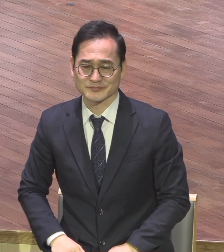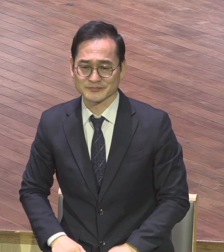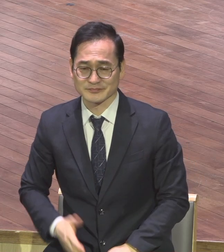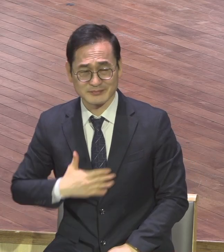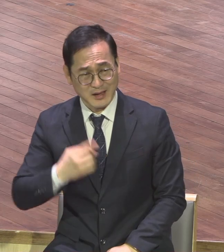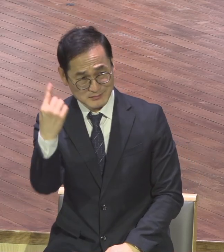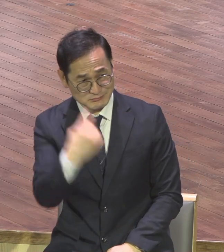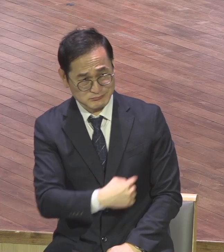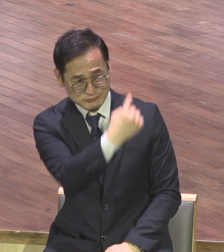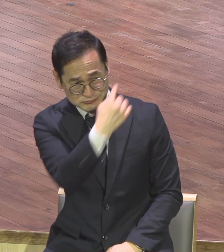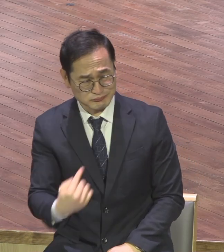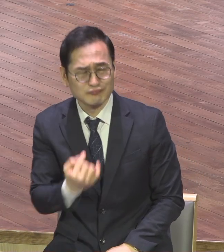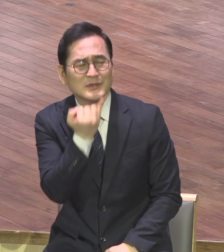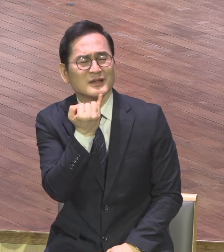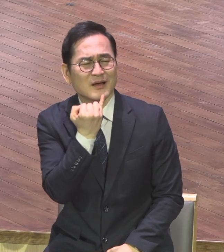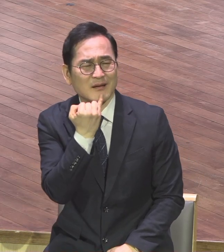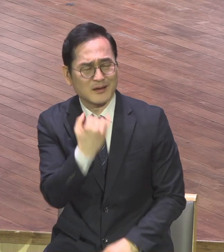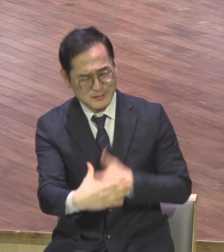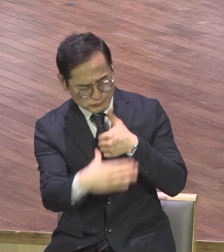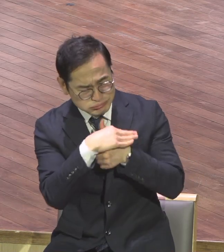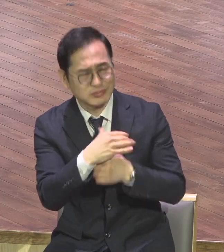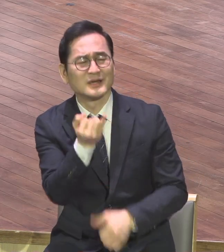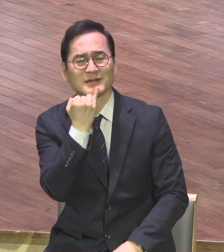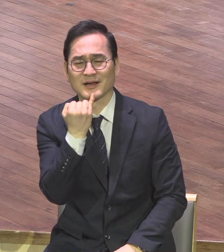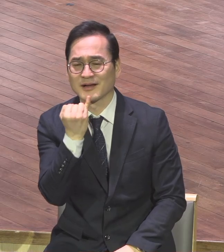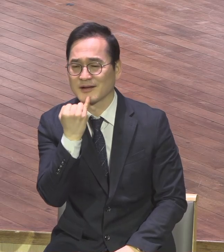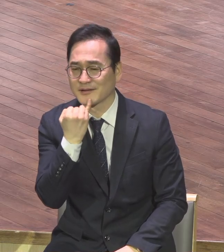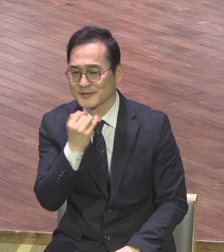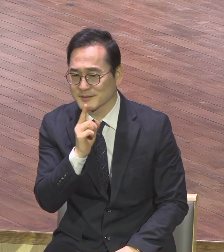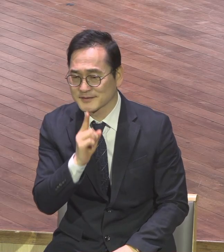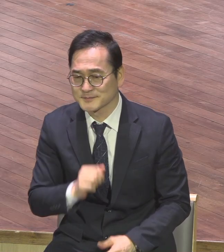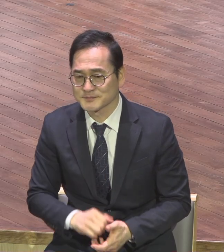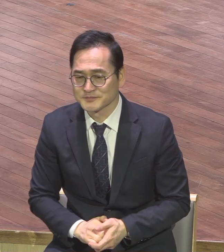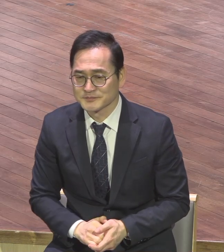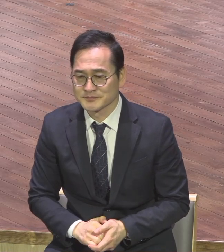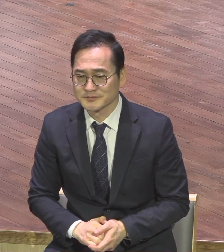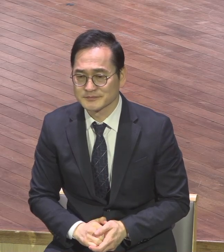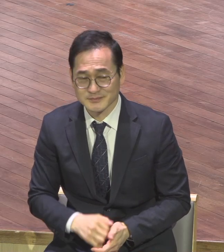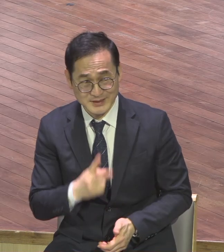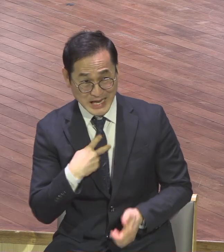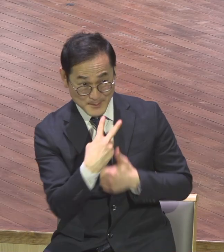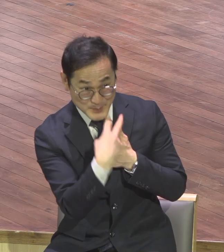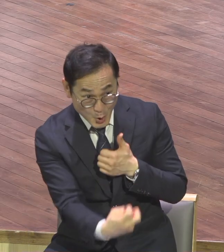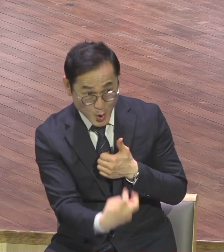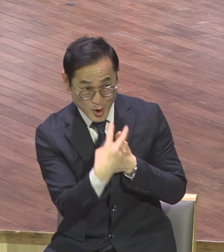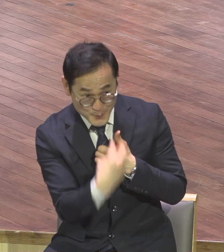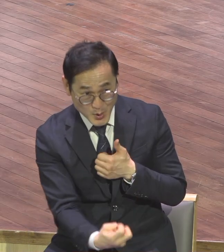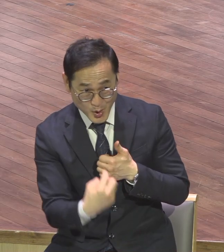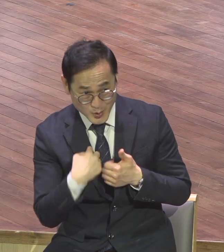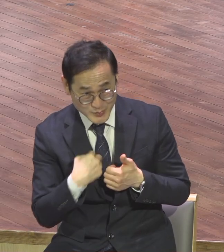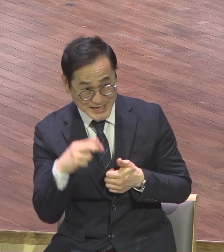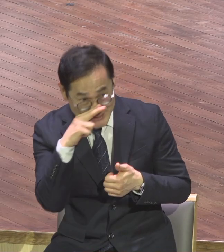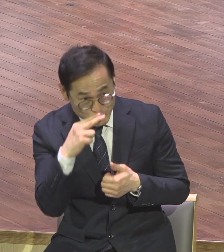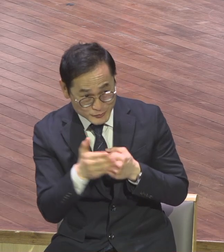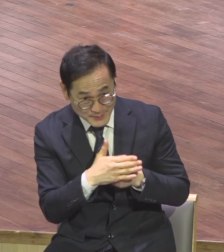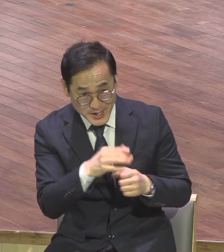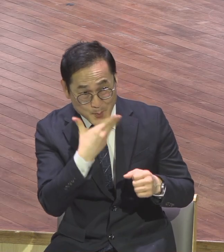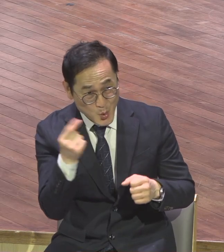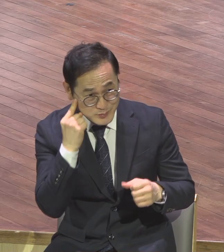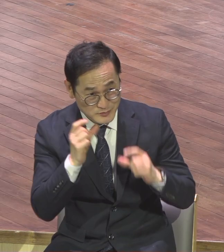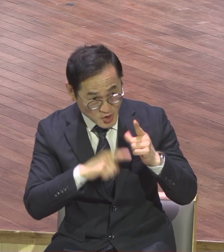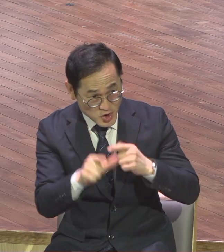아무 상관없이 감사하겠다는 것입니다. 사도 바울을 미워서 하든지 좋아서 하든지 그런 건 아무 상관없다는